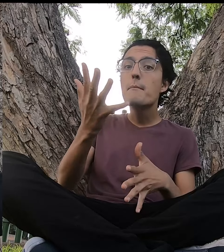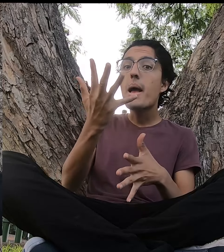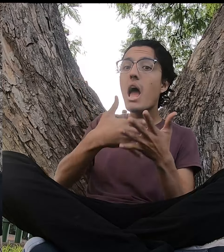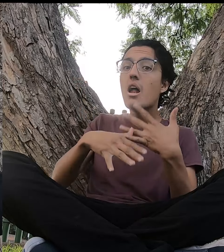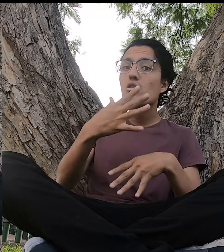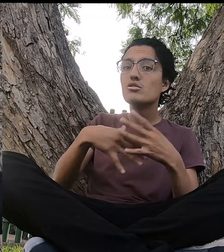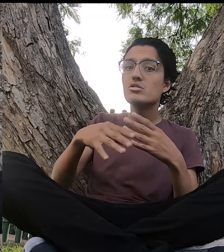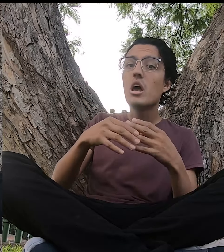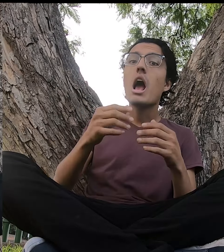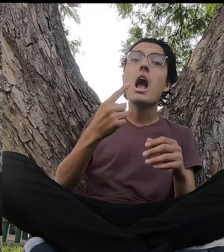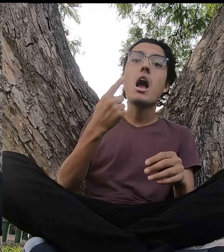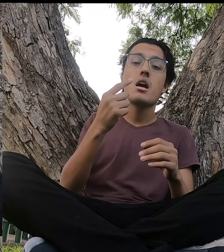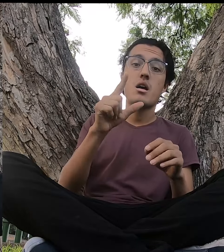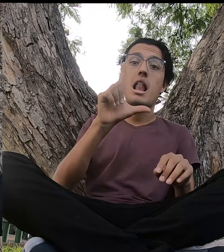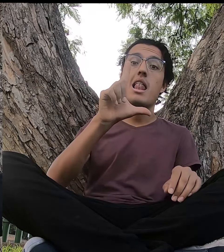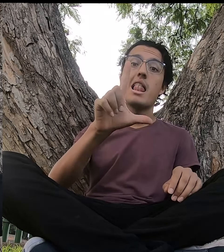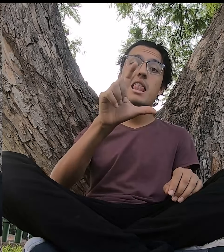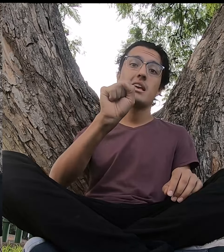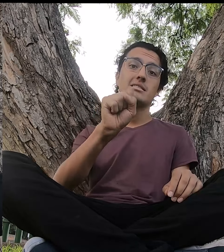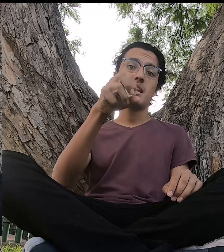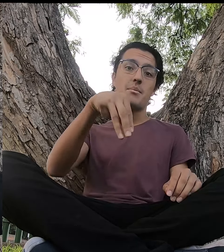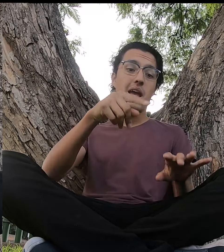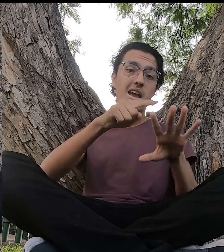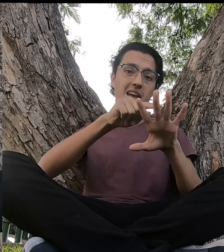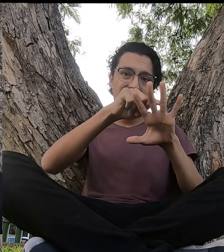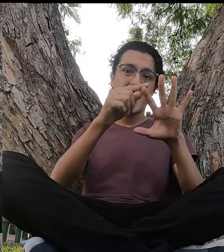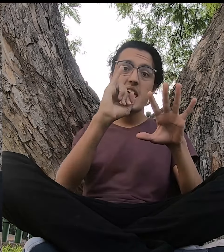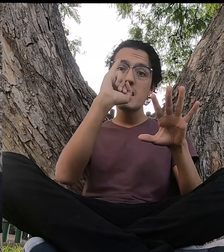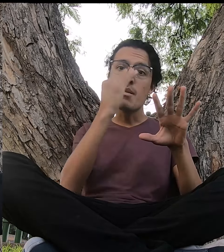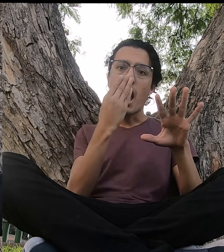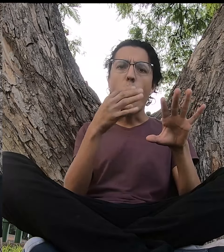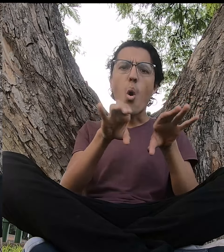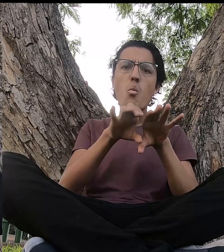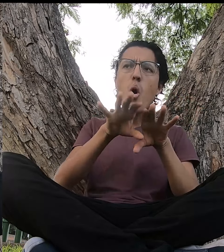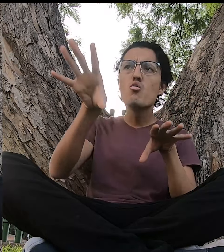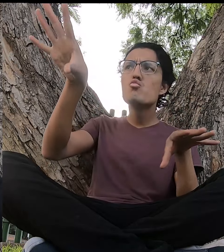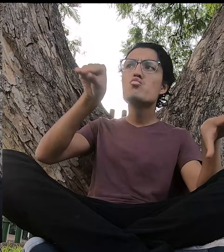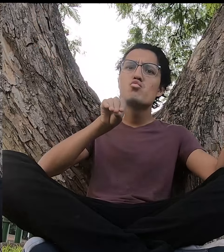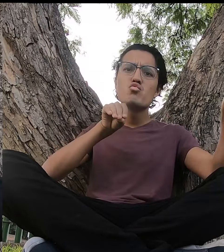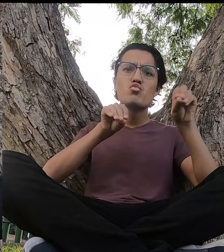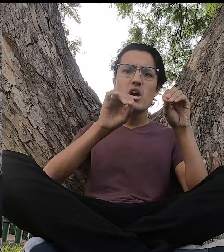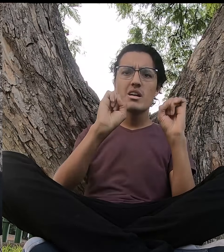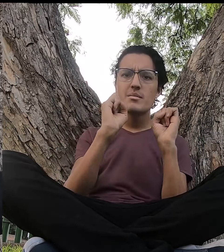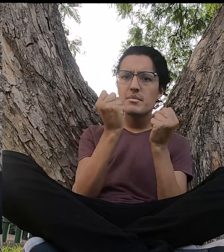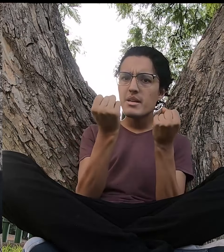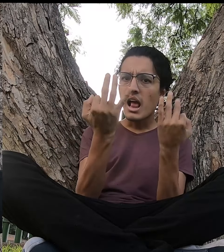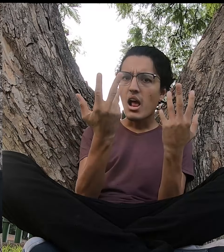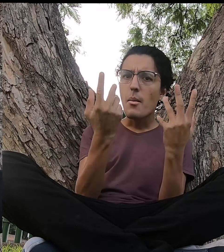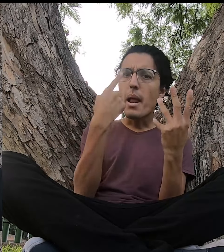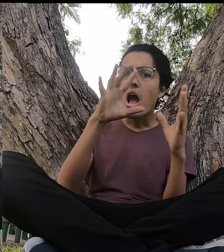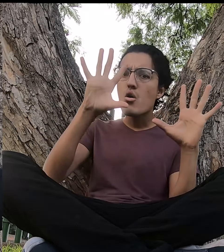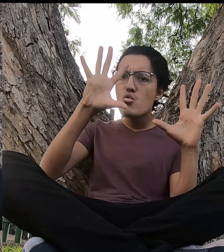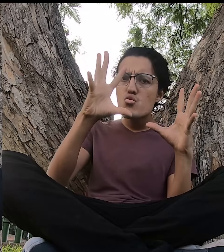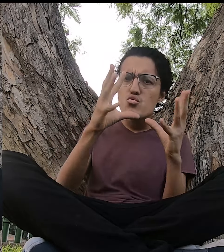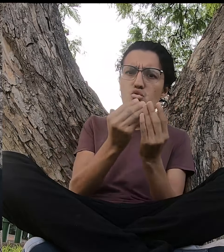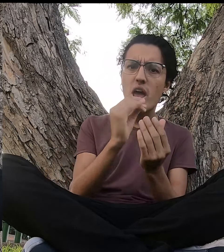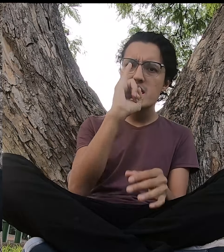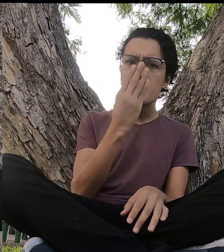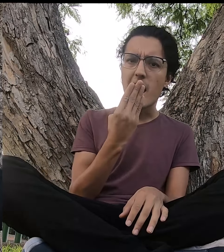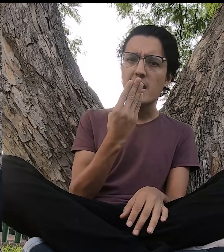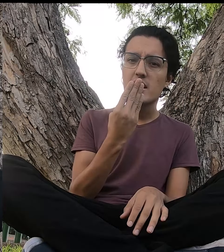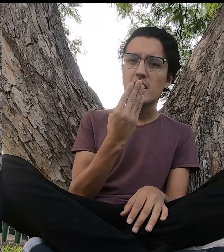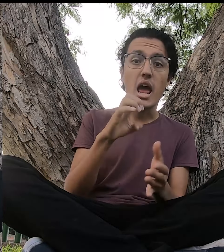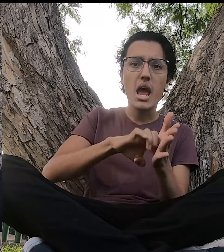comunicación es a través de las manos, a través de la lengua de señas que puede crear con sus manos y con sus dedos.